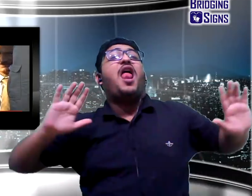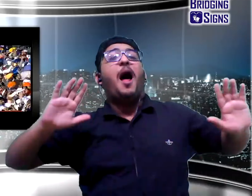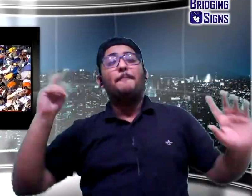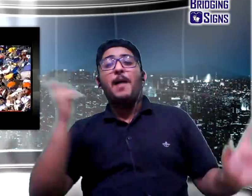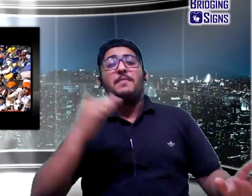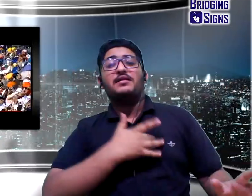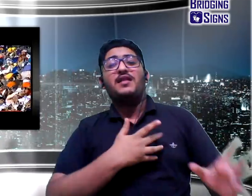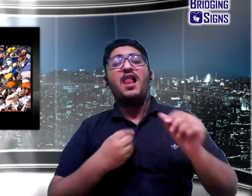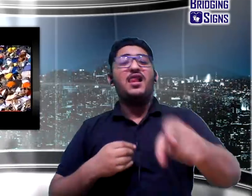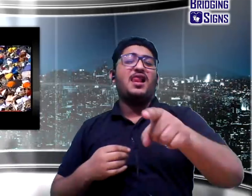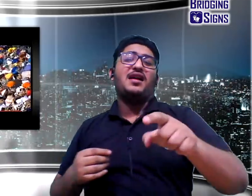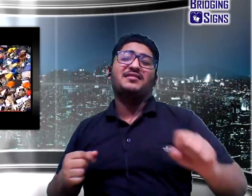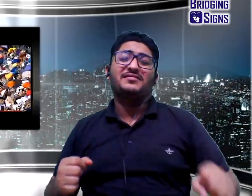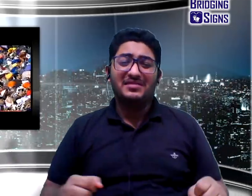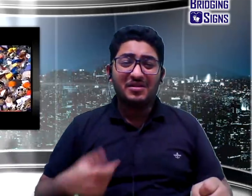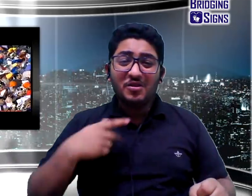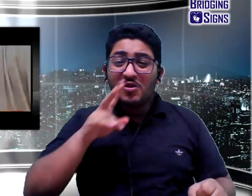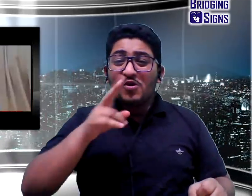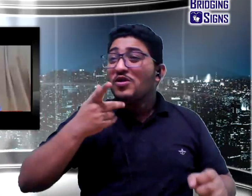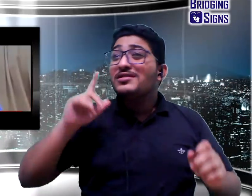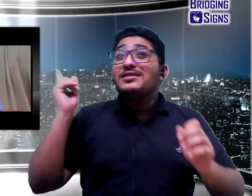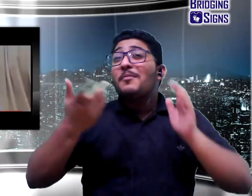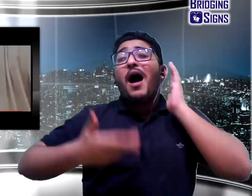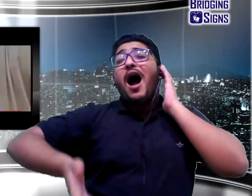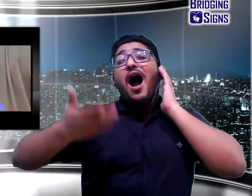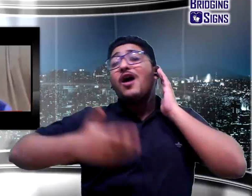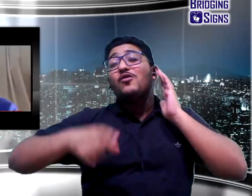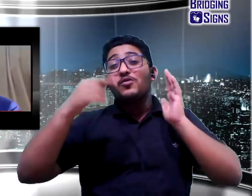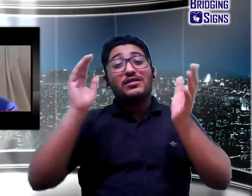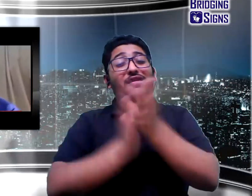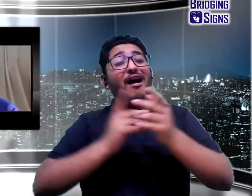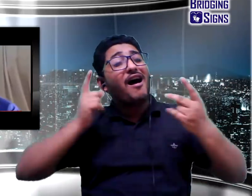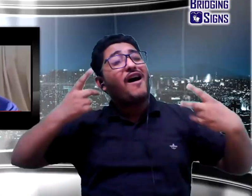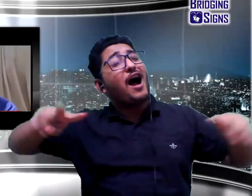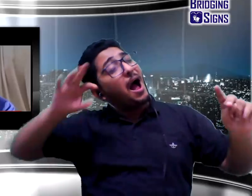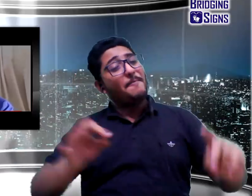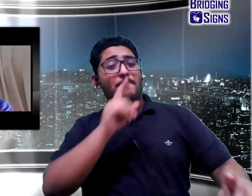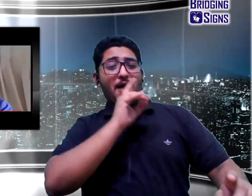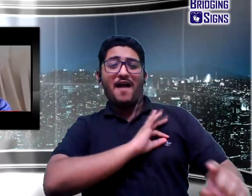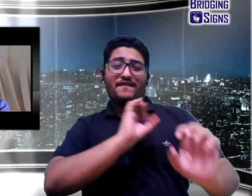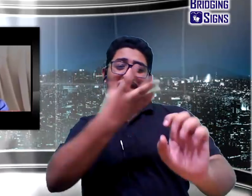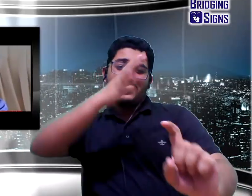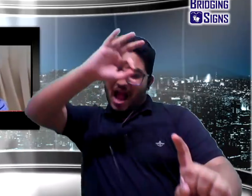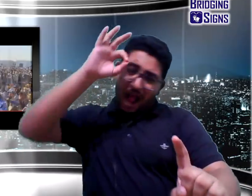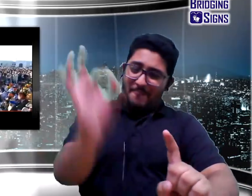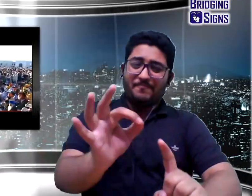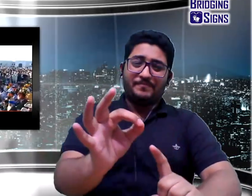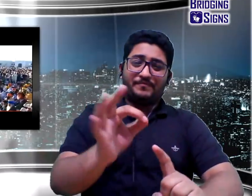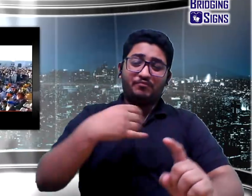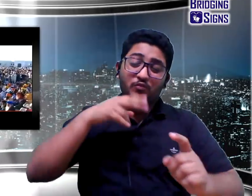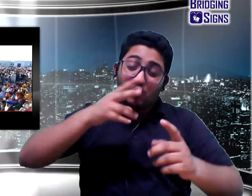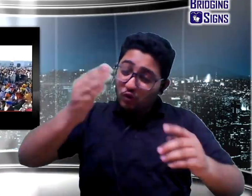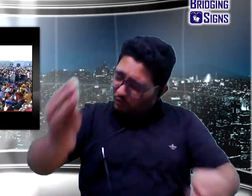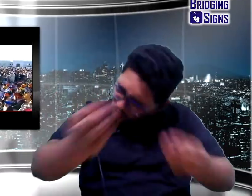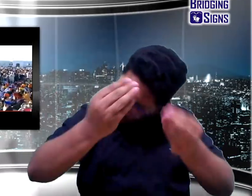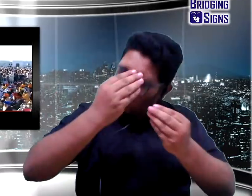हो, लोग ढाडी जत्थे थोड़े गाने गाते हैं, ठोको तारी टका के ठोको अज ए शुकराना कर